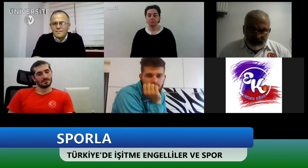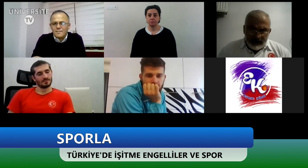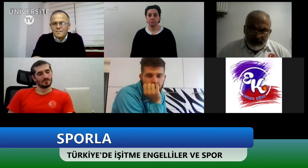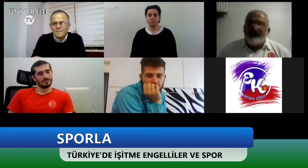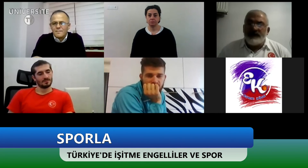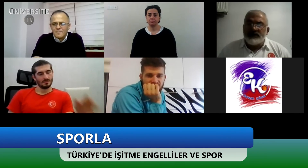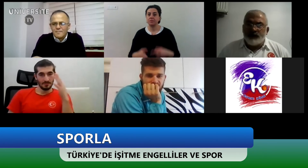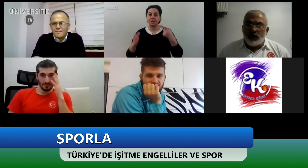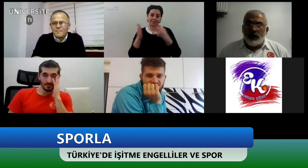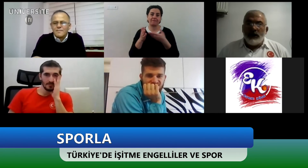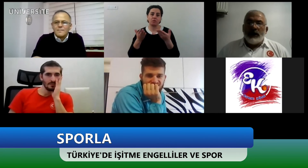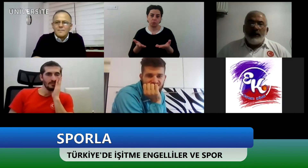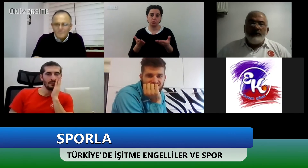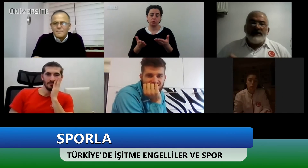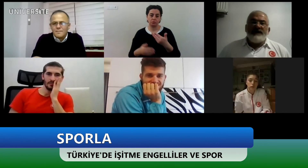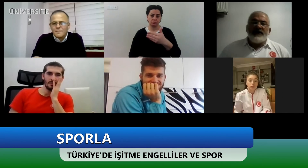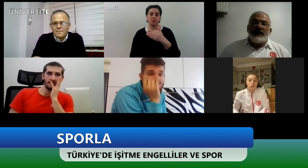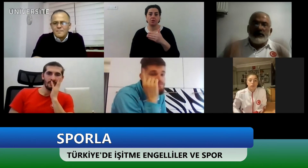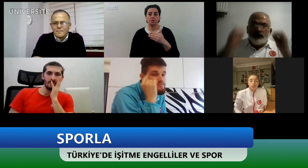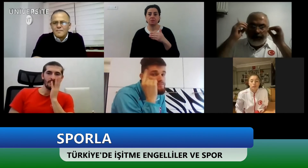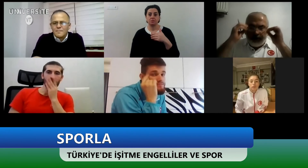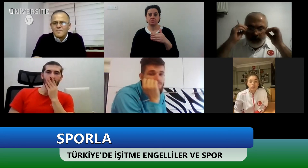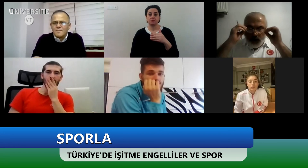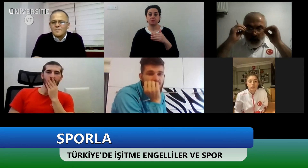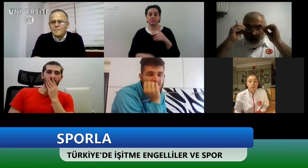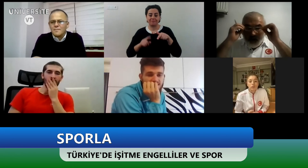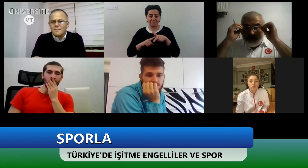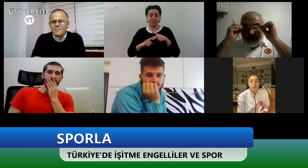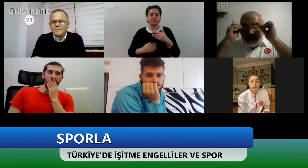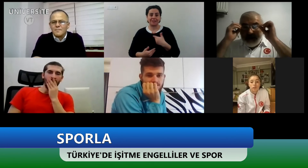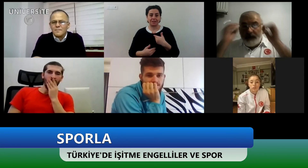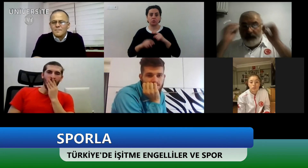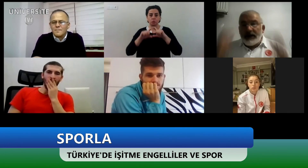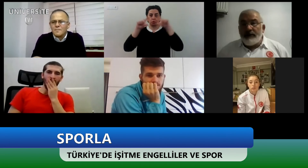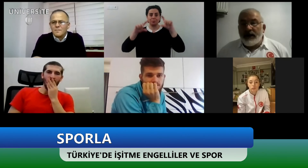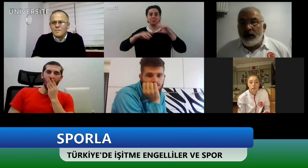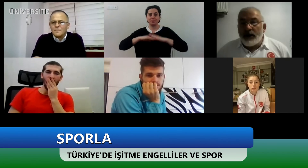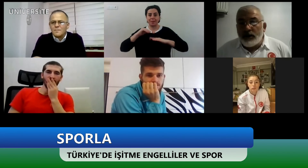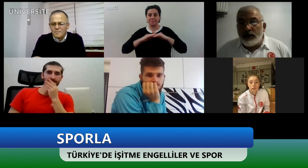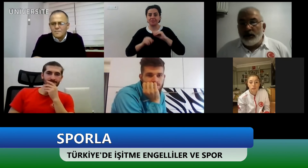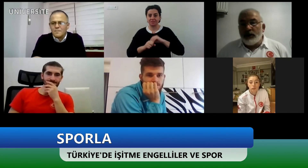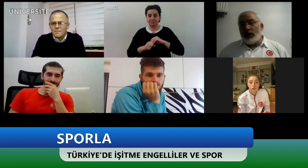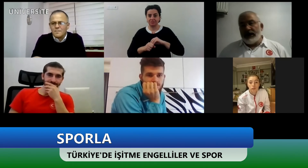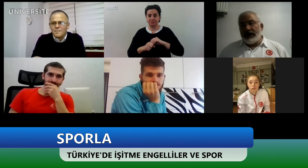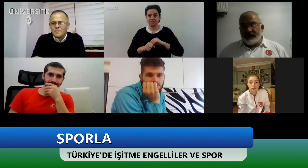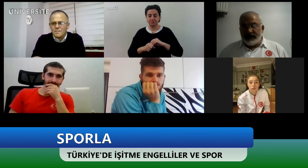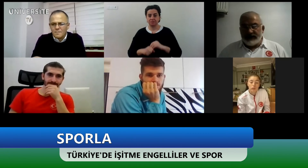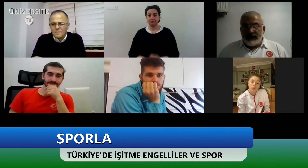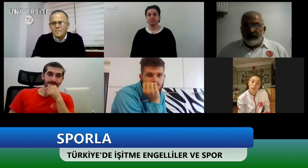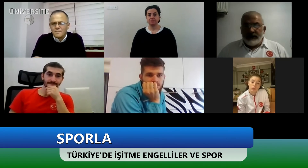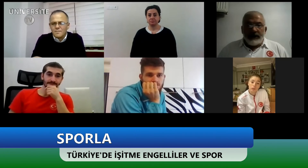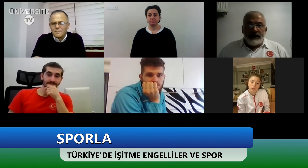kısaca hedefimiz bu. Ama bir de federasyonumuzun kurumsal yapılanma olayları